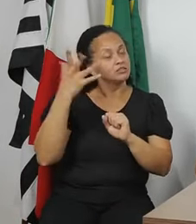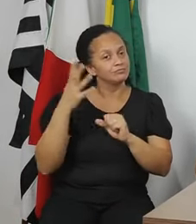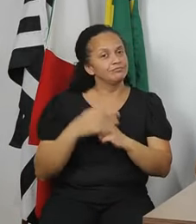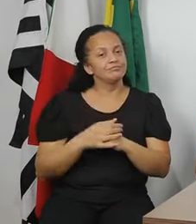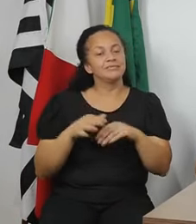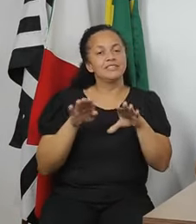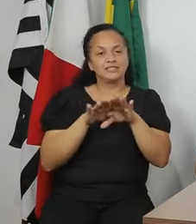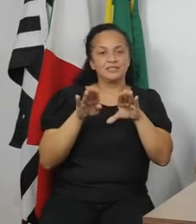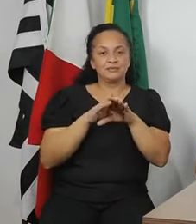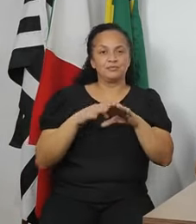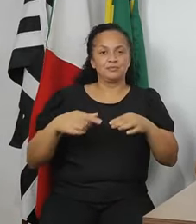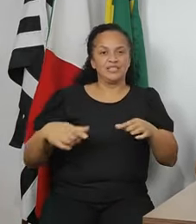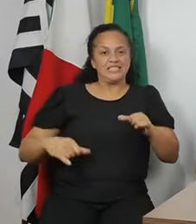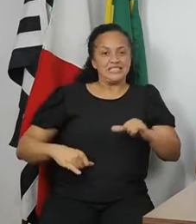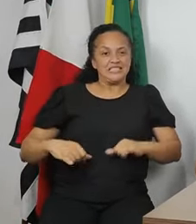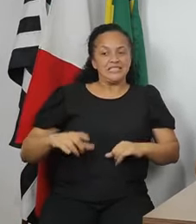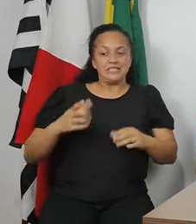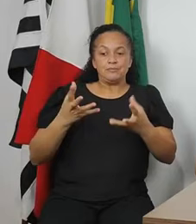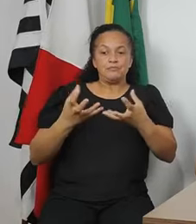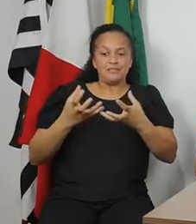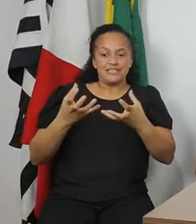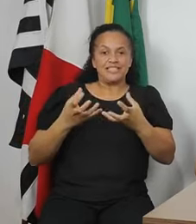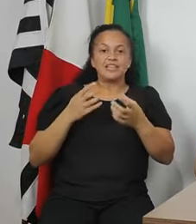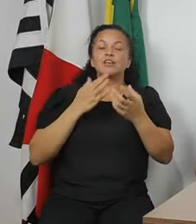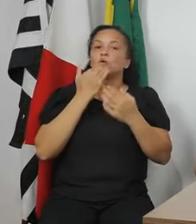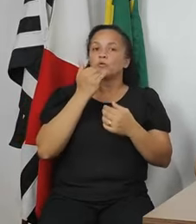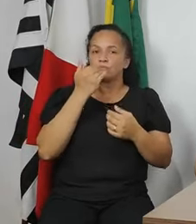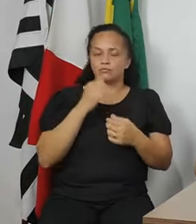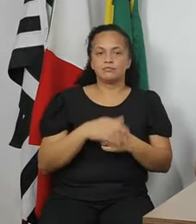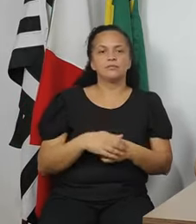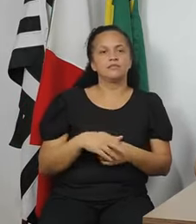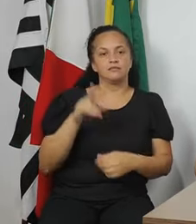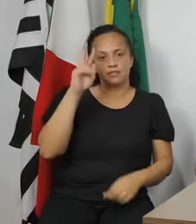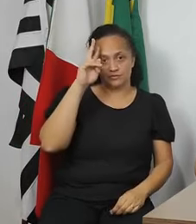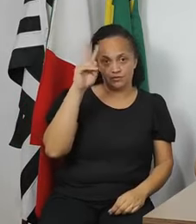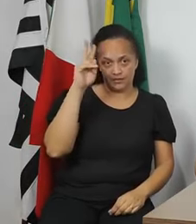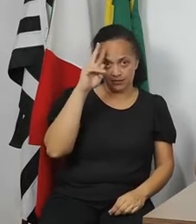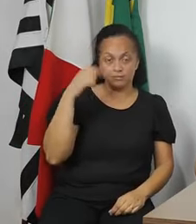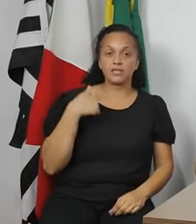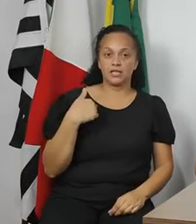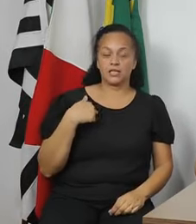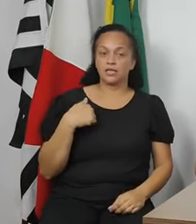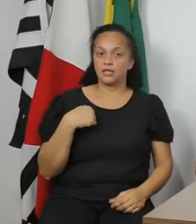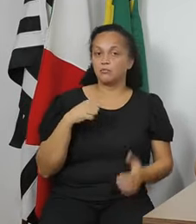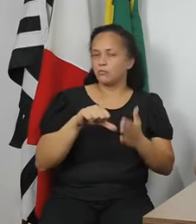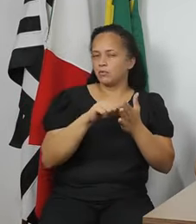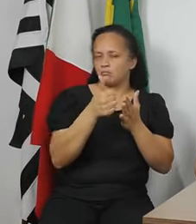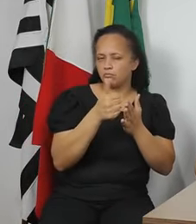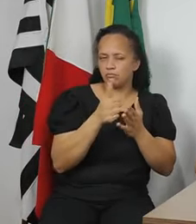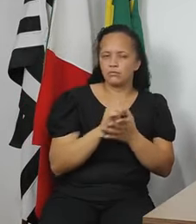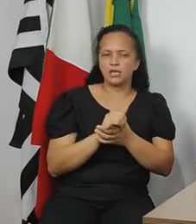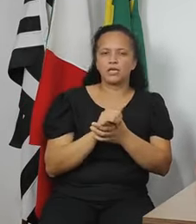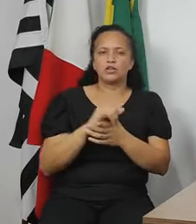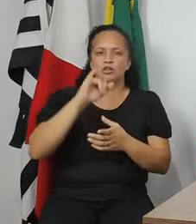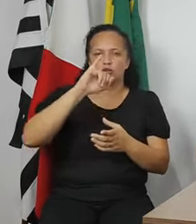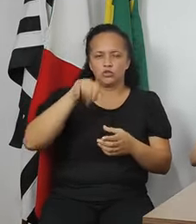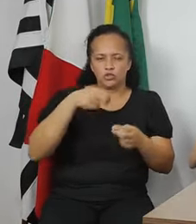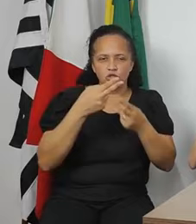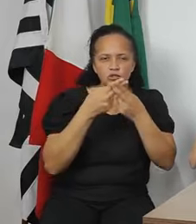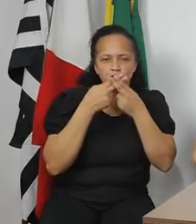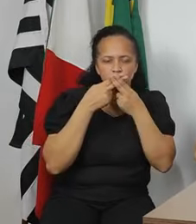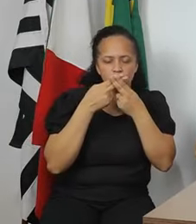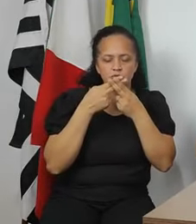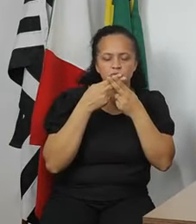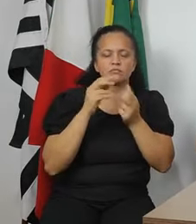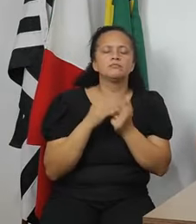que aconteceu comigo, eu lembro até hoje, a primeira vez que eu fui jejuar, né? E eu vim aqui para a igreja jejuar, me comprometi com Deus,